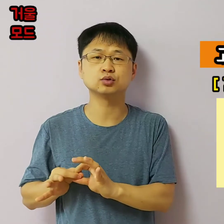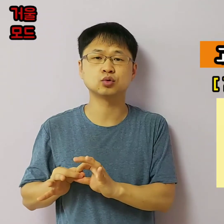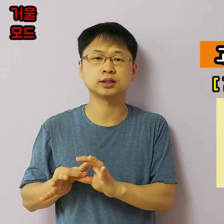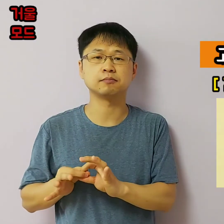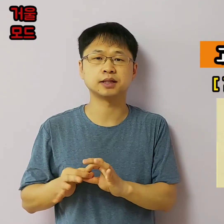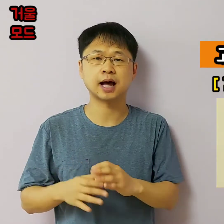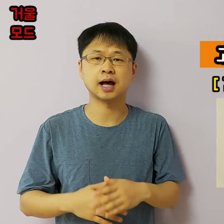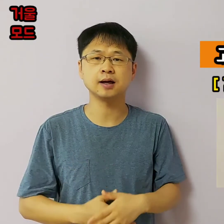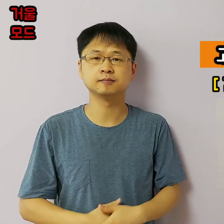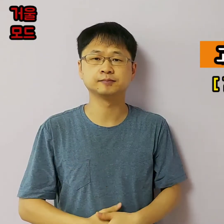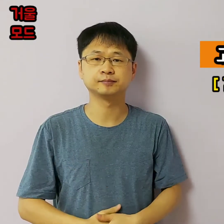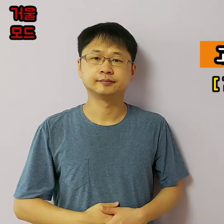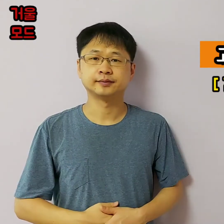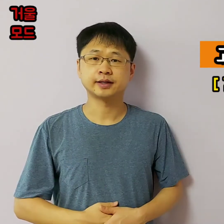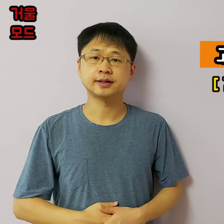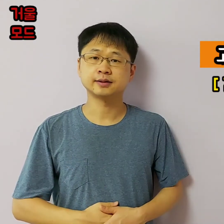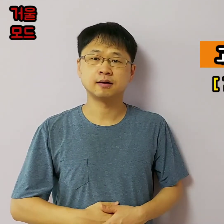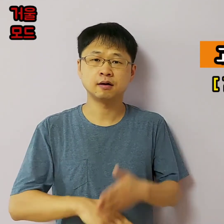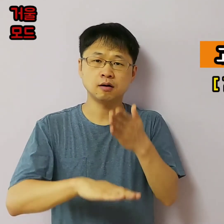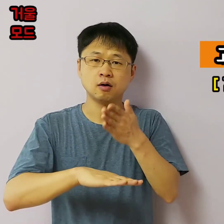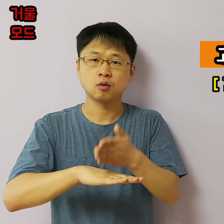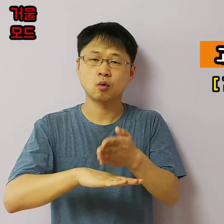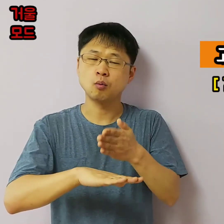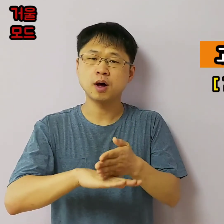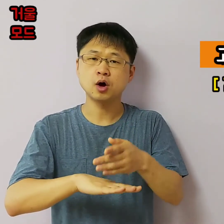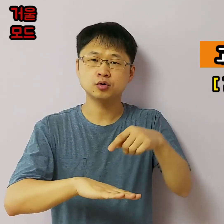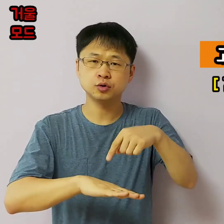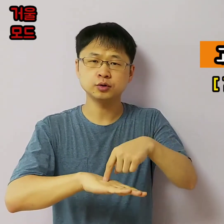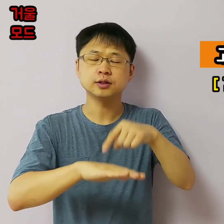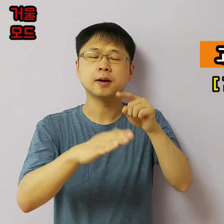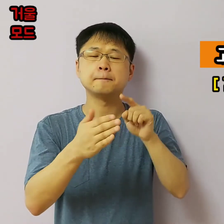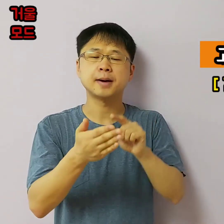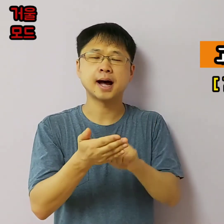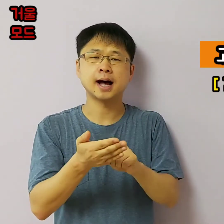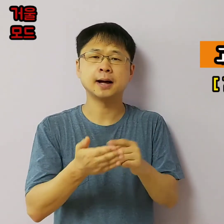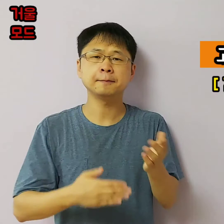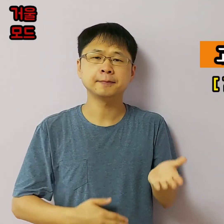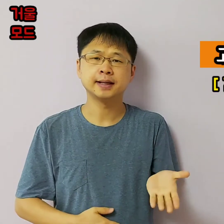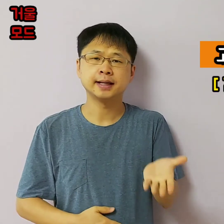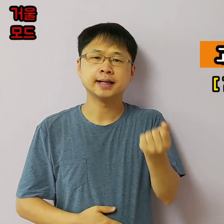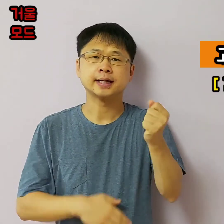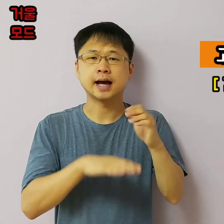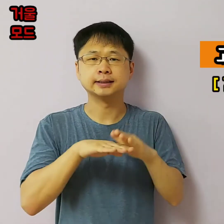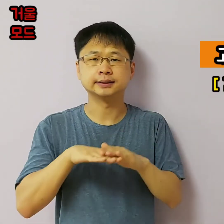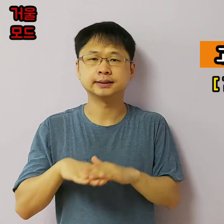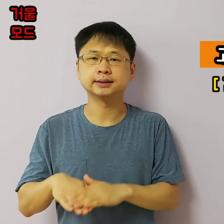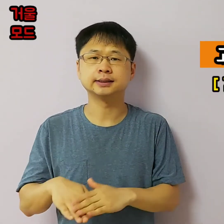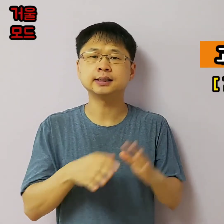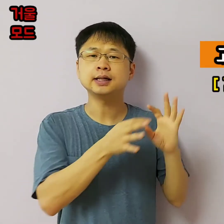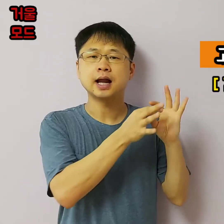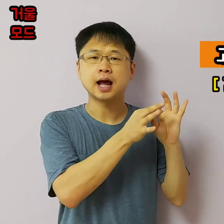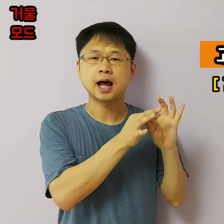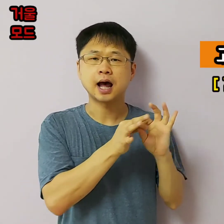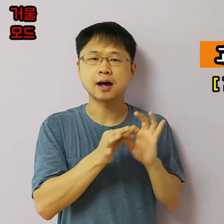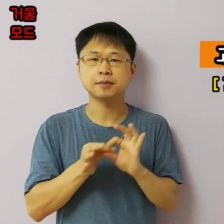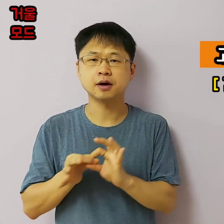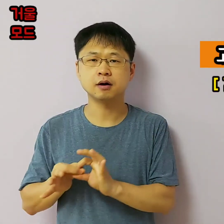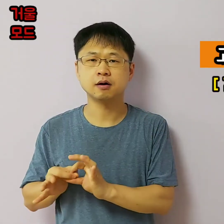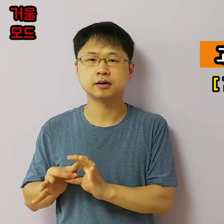수어가 됩니다. 네, 그래서 고마운 마음 간직을 하며